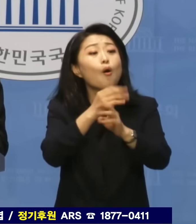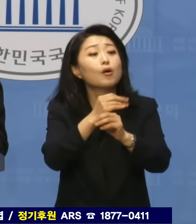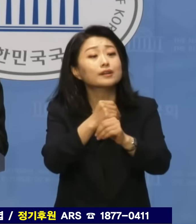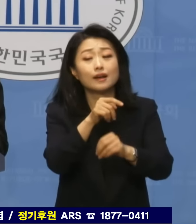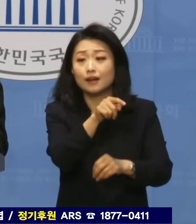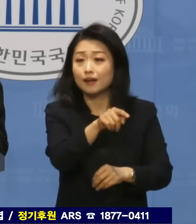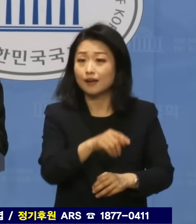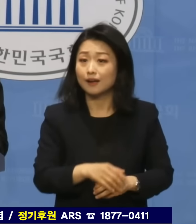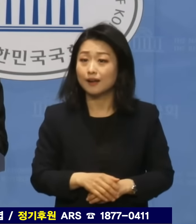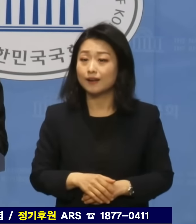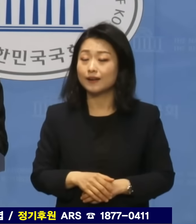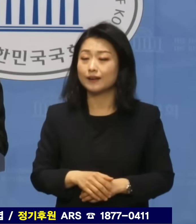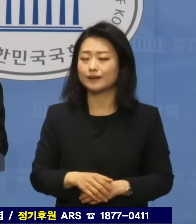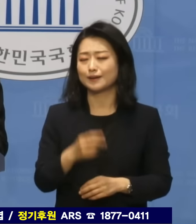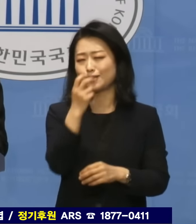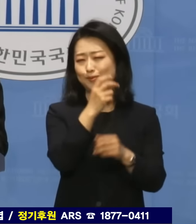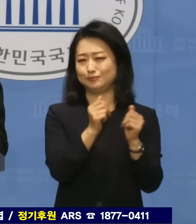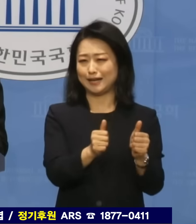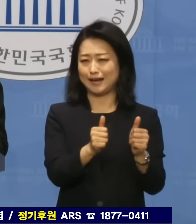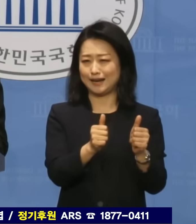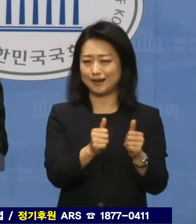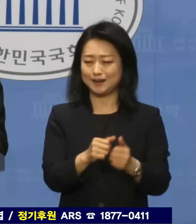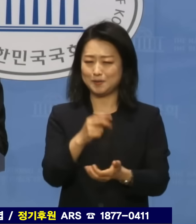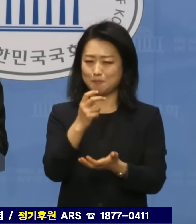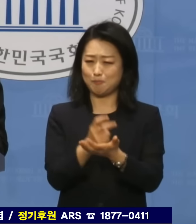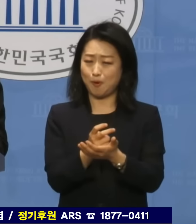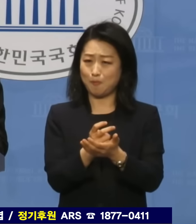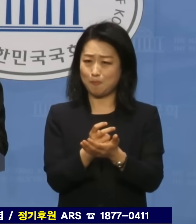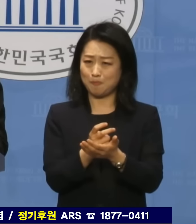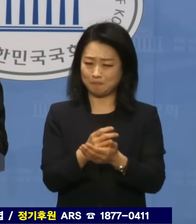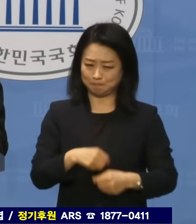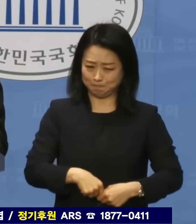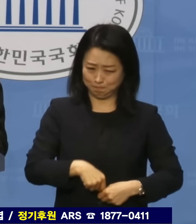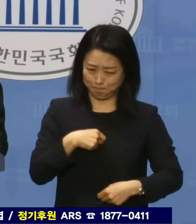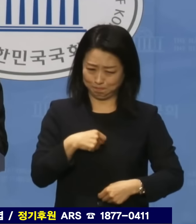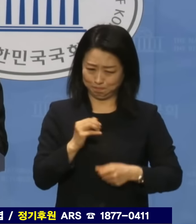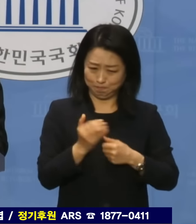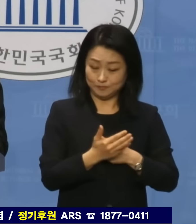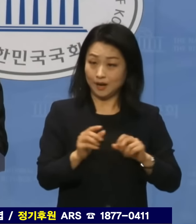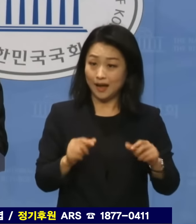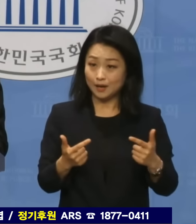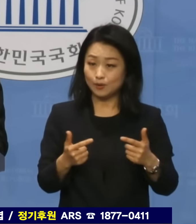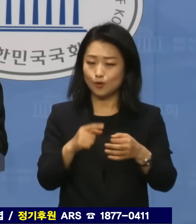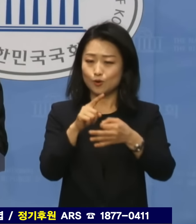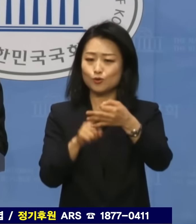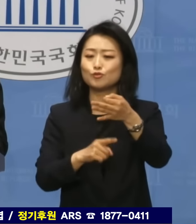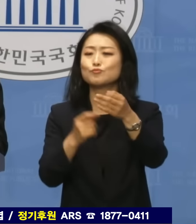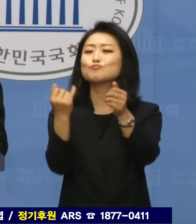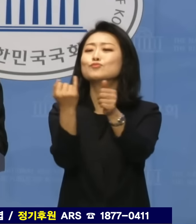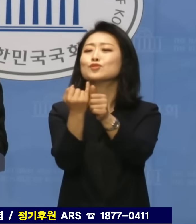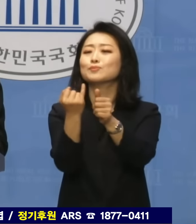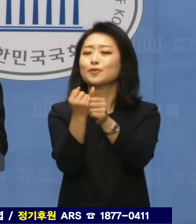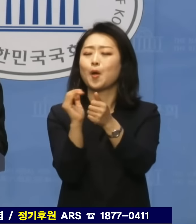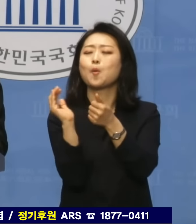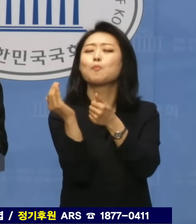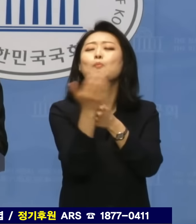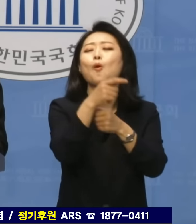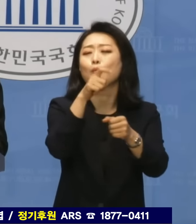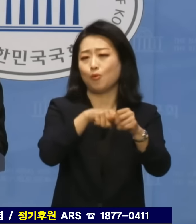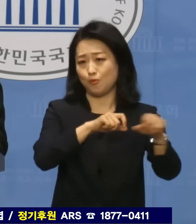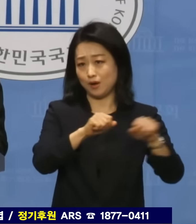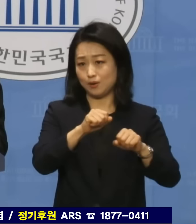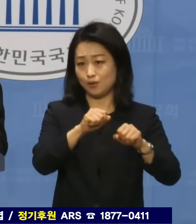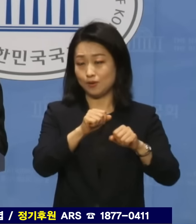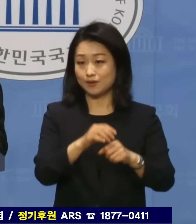검찰은 이미 사법정의의 수호자가 아니라 윤석열 대통령 부부의 사제단이 되었으며 성역 없는